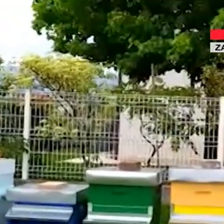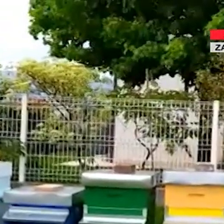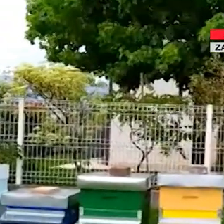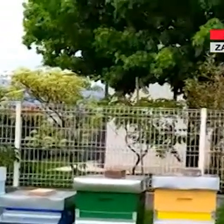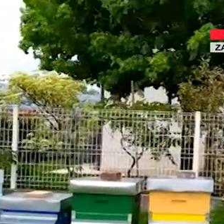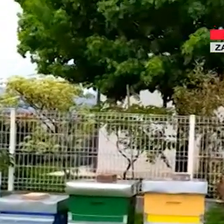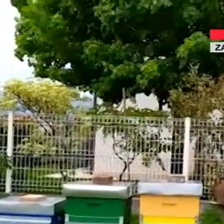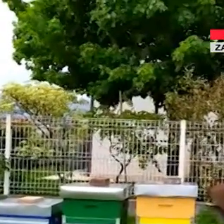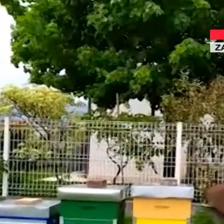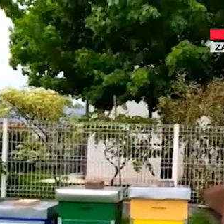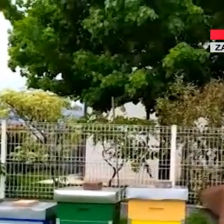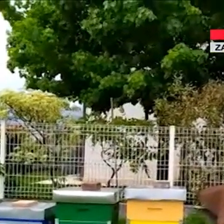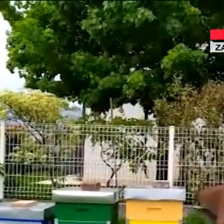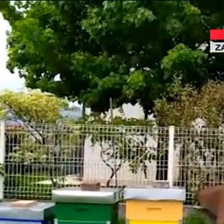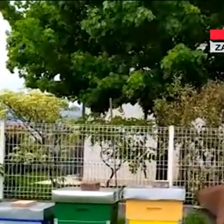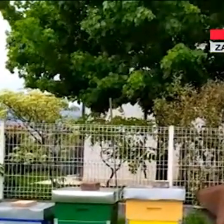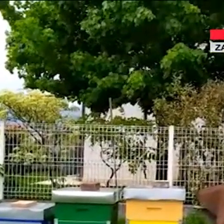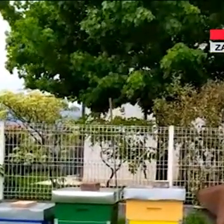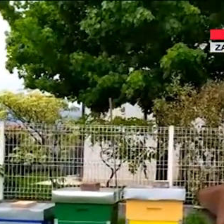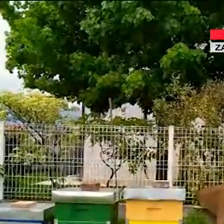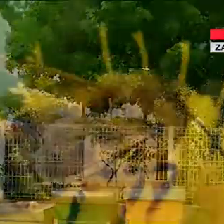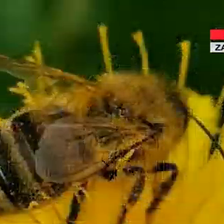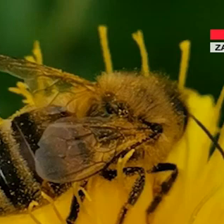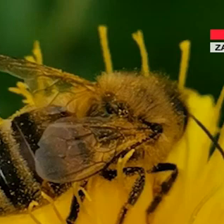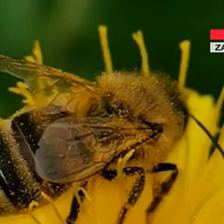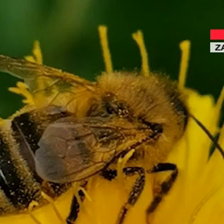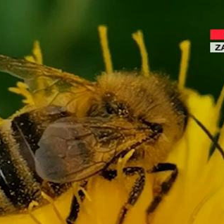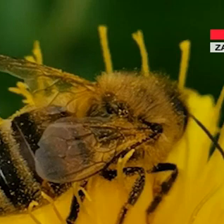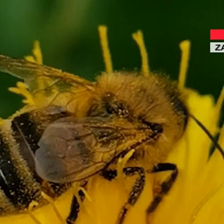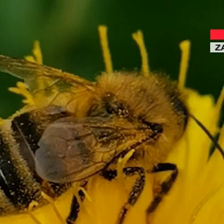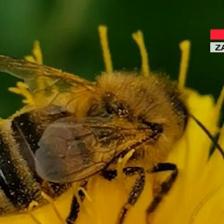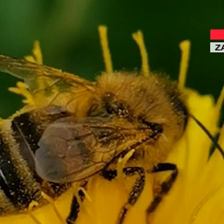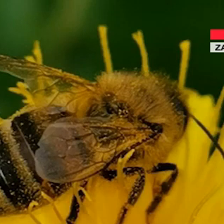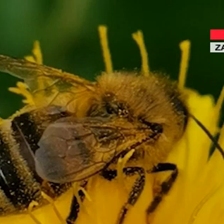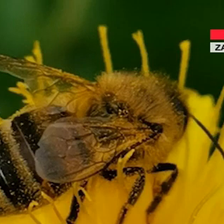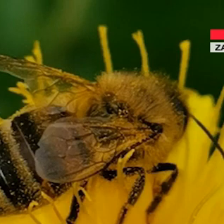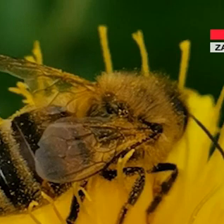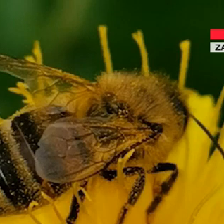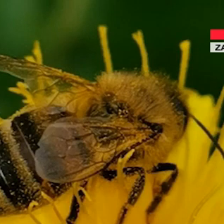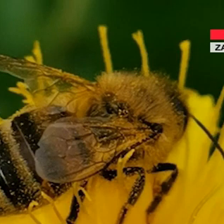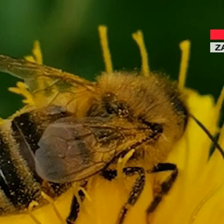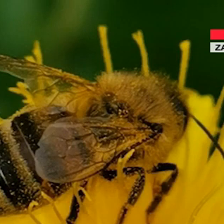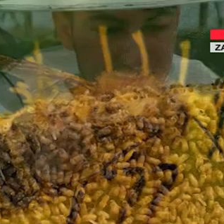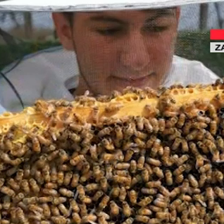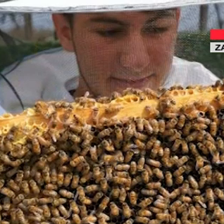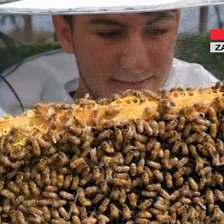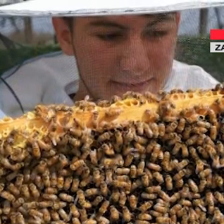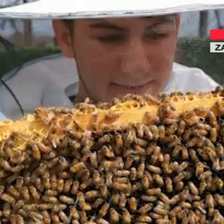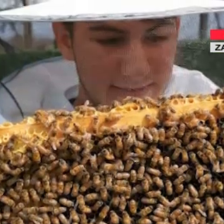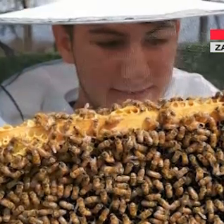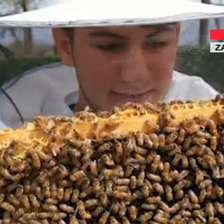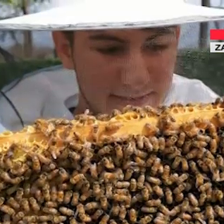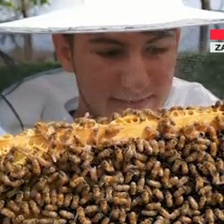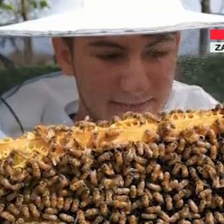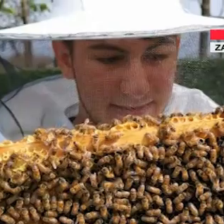Parole amare di un ragazzo spinto solo dall'amore per questo insetto, per la natura, per il pianeta. Quanti Filippo servirebbero